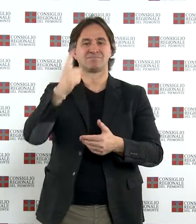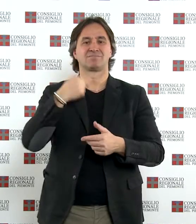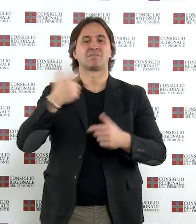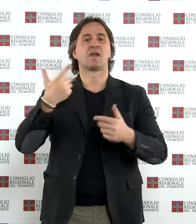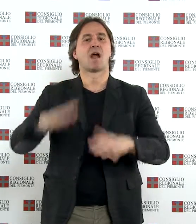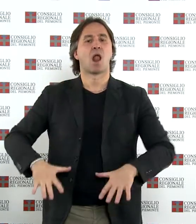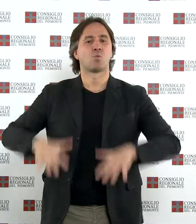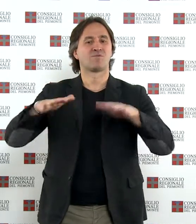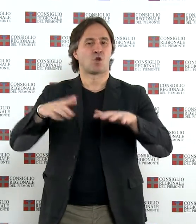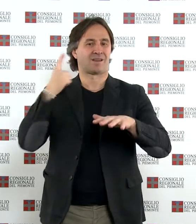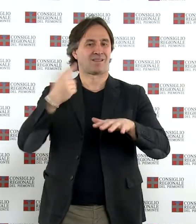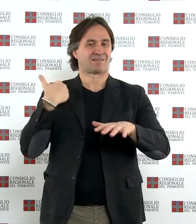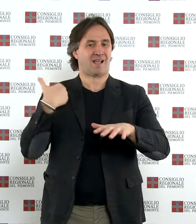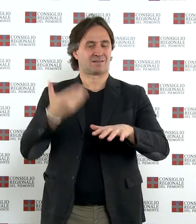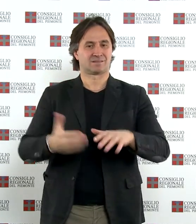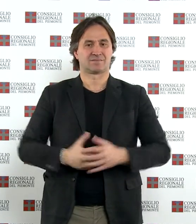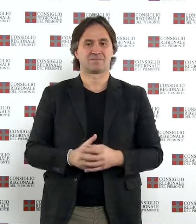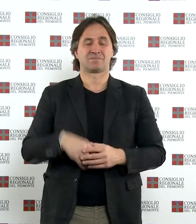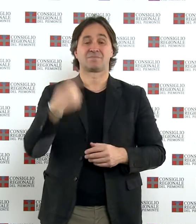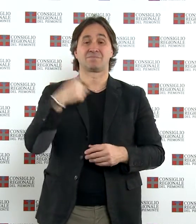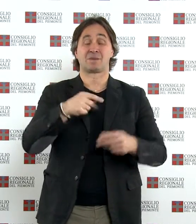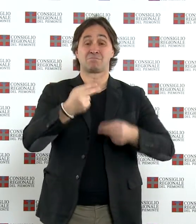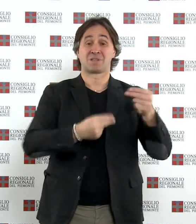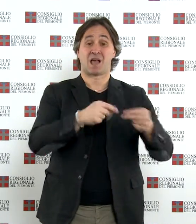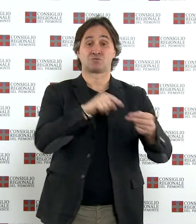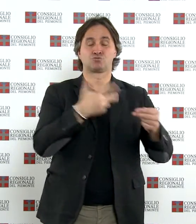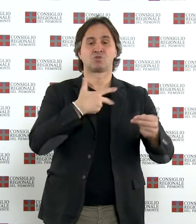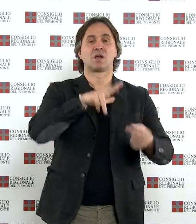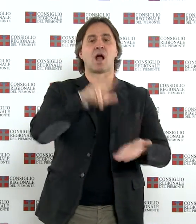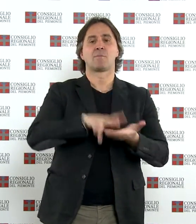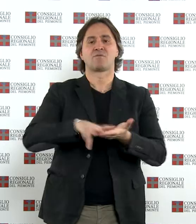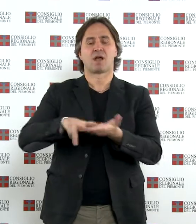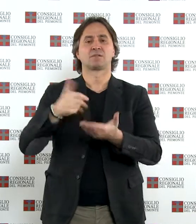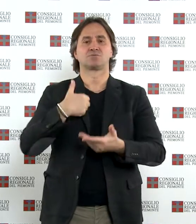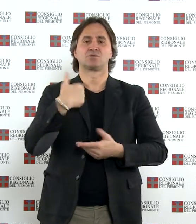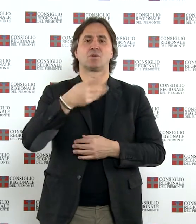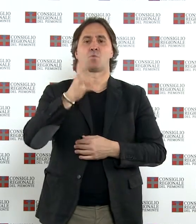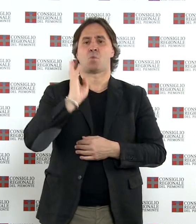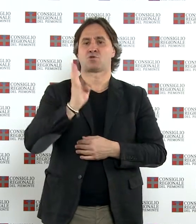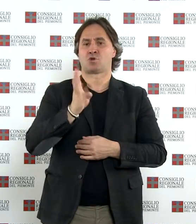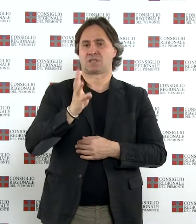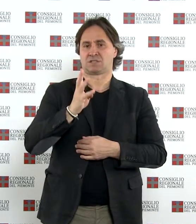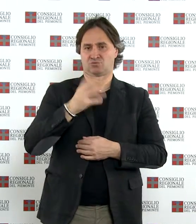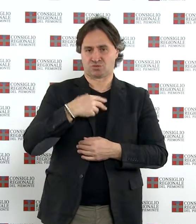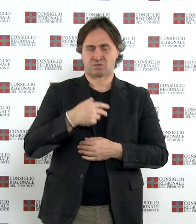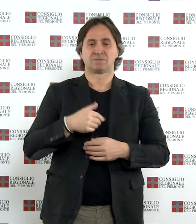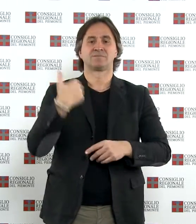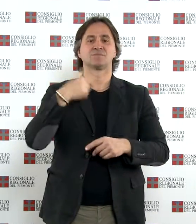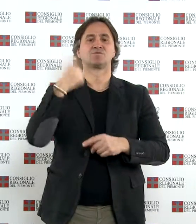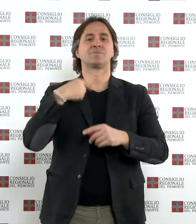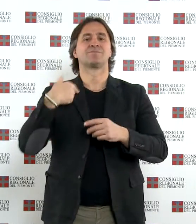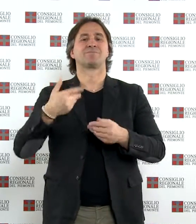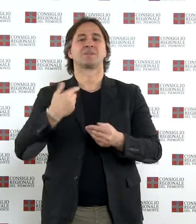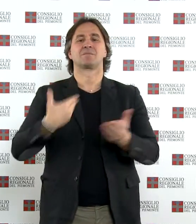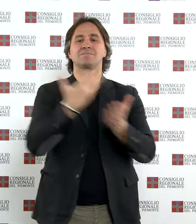dall'alluvione. Collegati all'assestamento sono stati approvati anche 14 ordini del giorno, quasi tutti presentati dalle opposizioni,